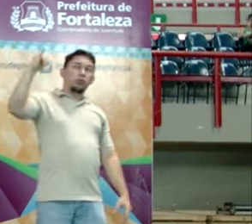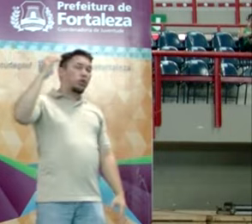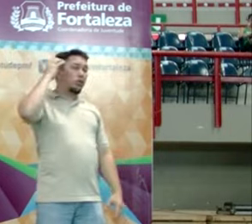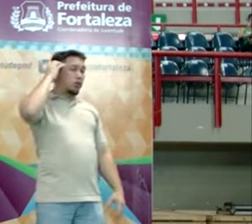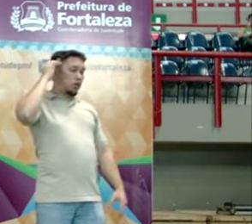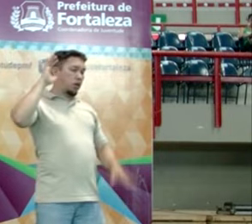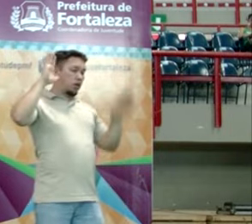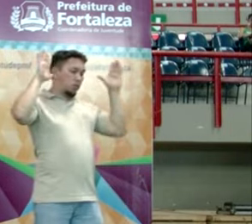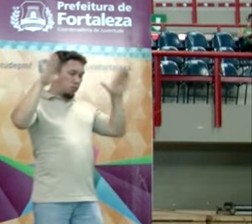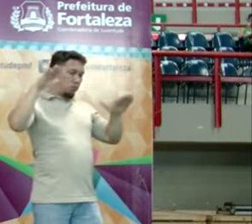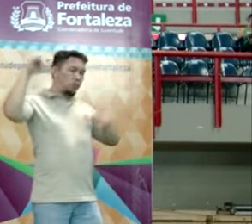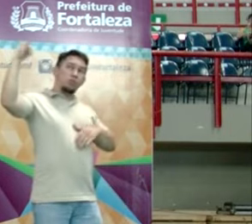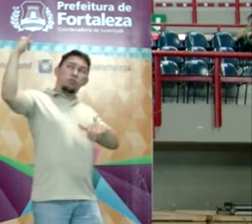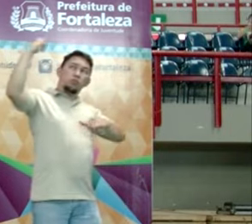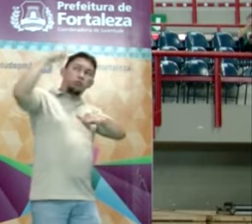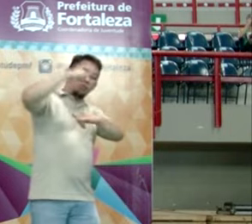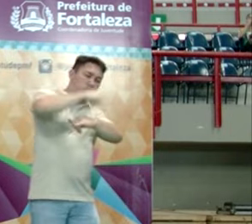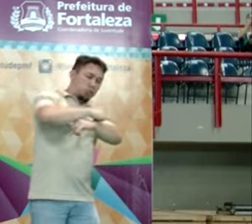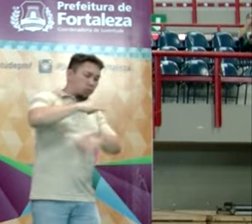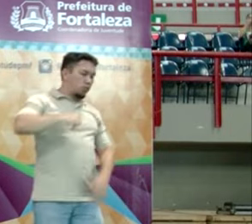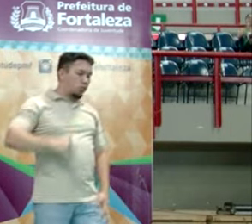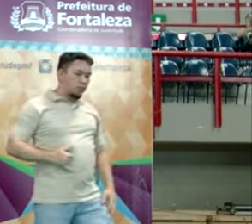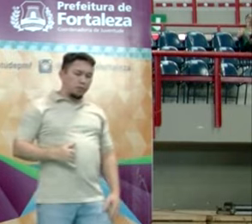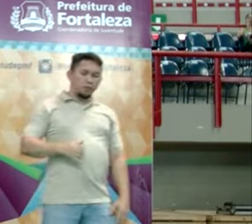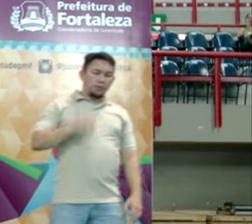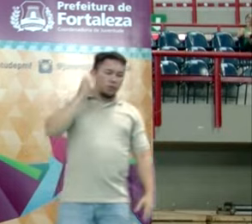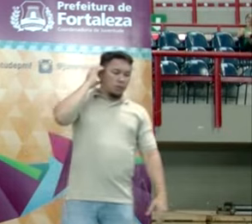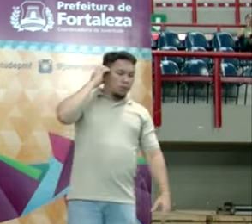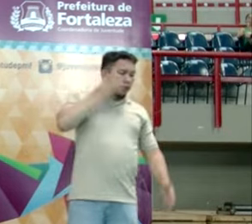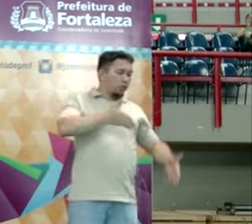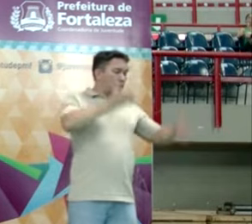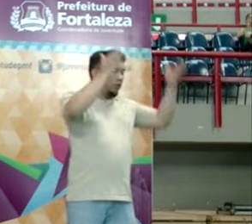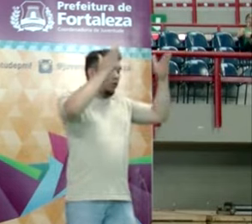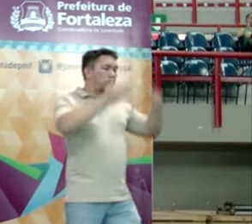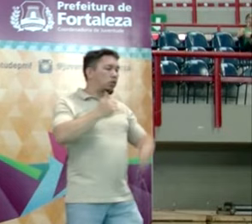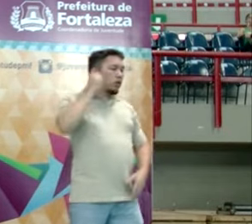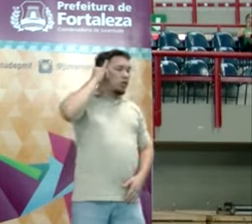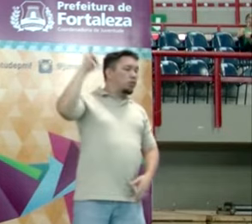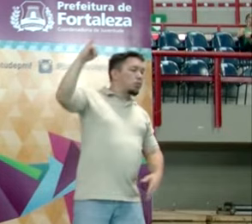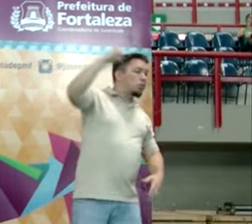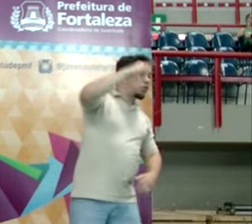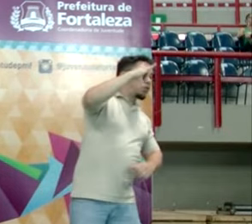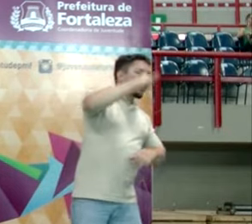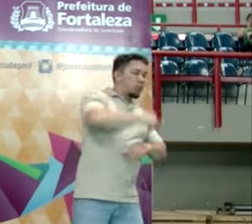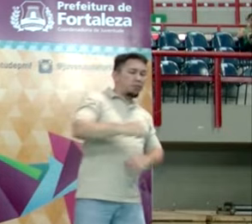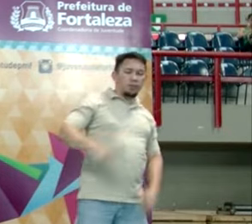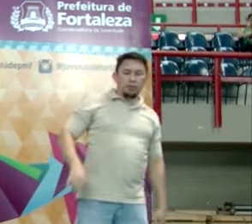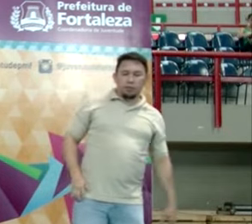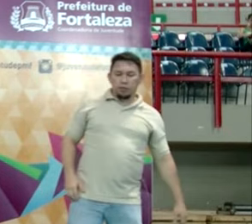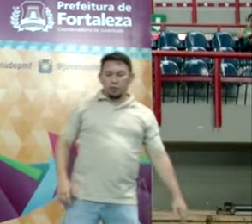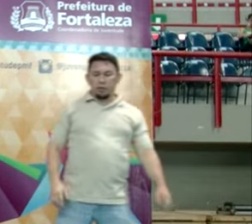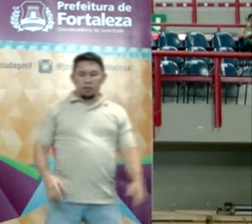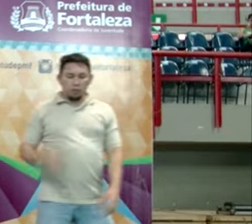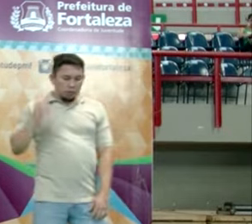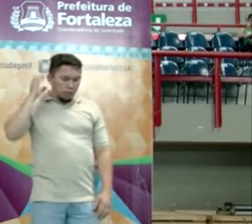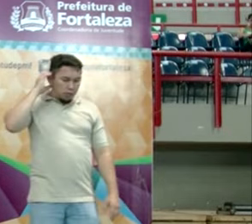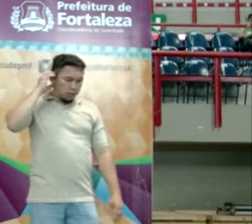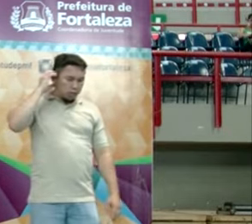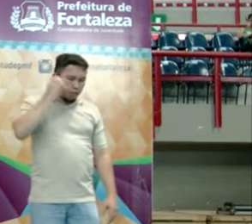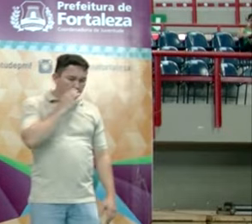de repente ele, atenção torre, eu gostaria de permissão para pousar. Aí de repente,